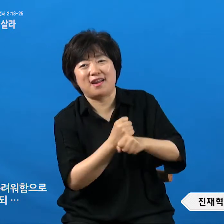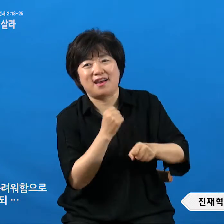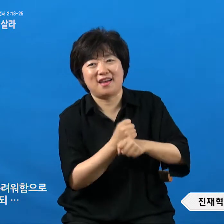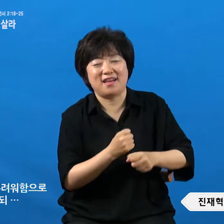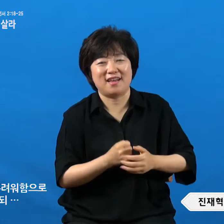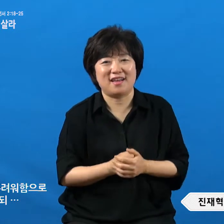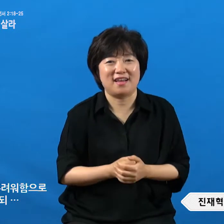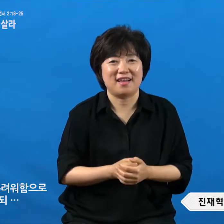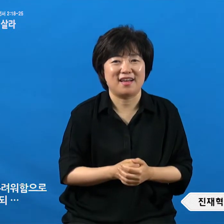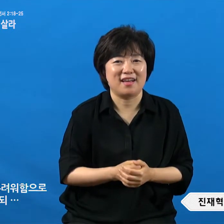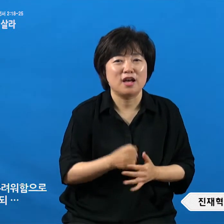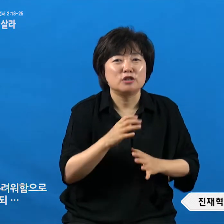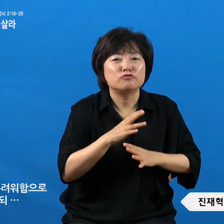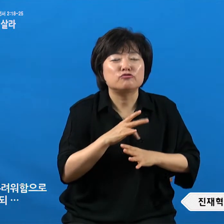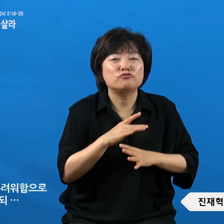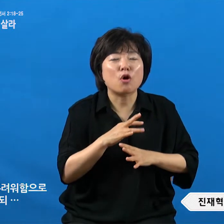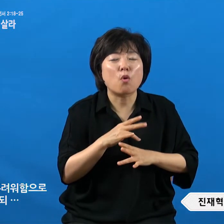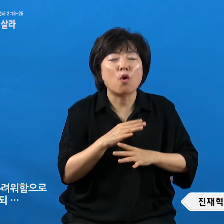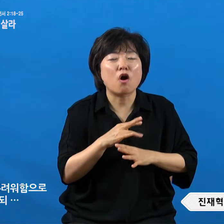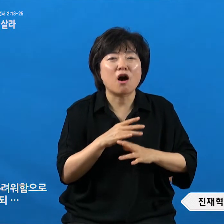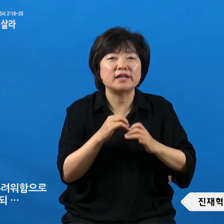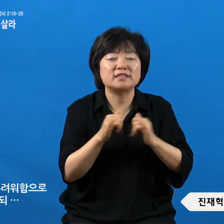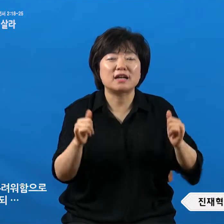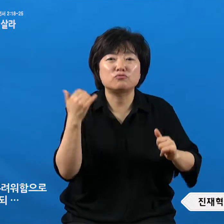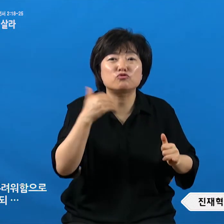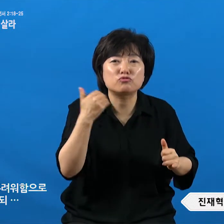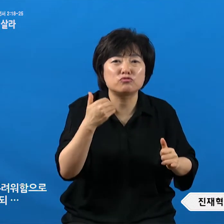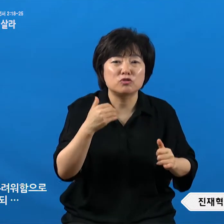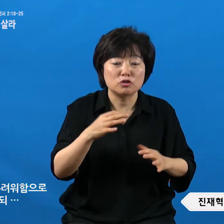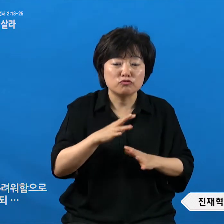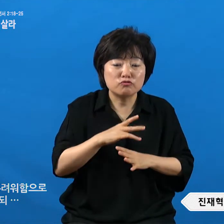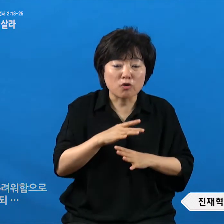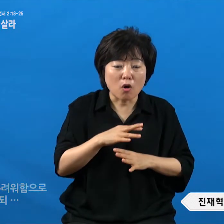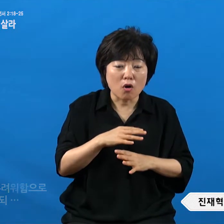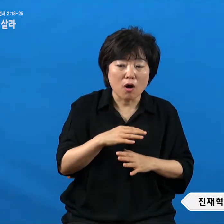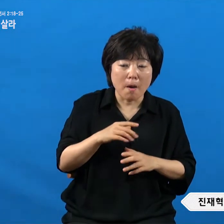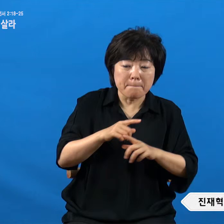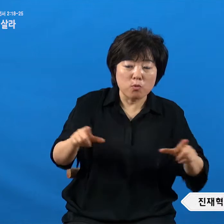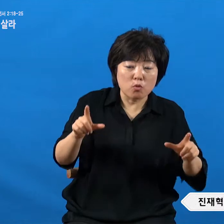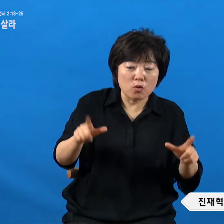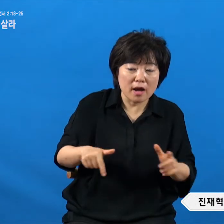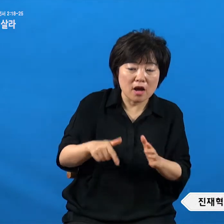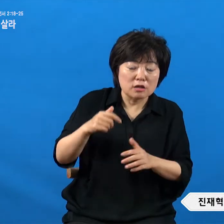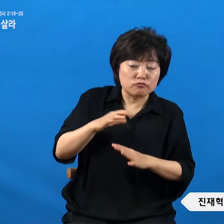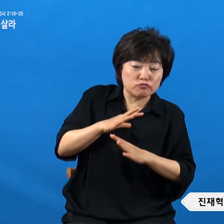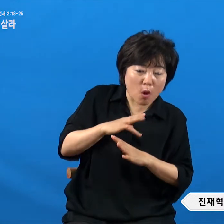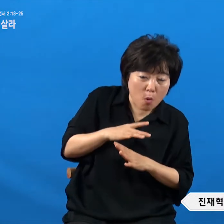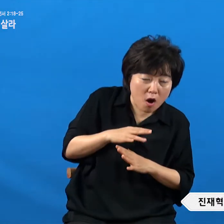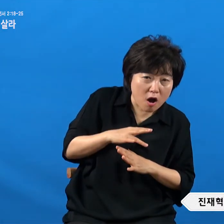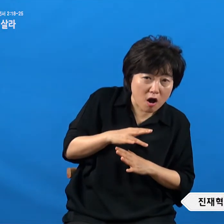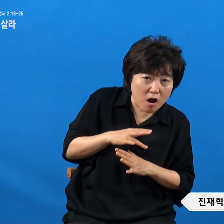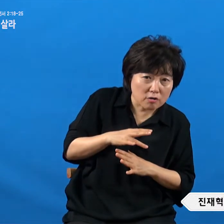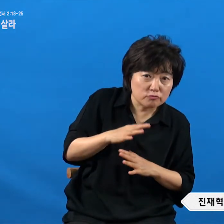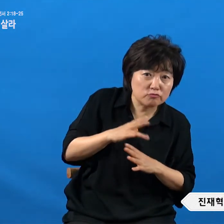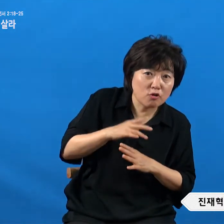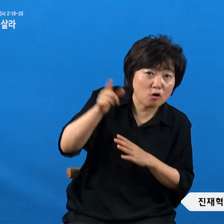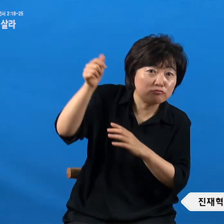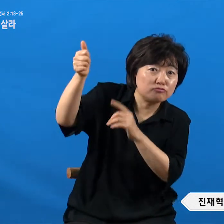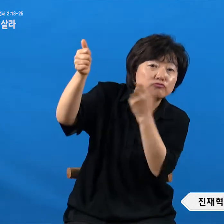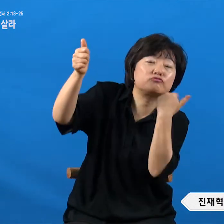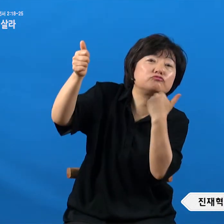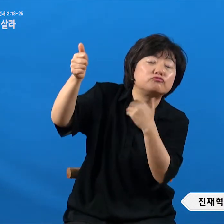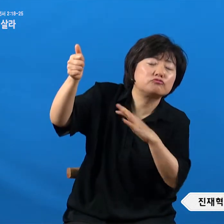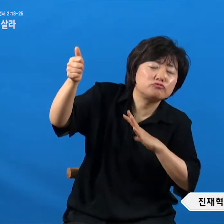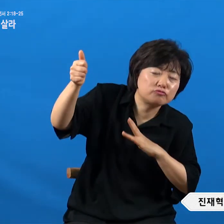누구를 말하고 있습니까? 18절 말씀을 보니까 범사에 두려워함으로 라고